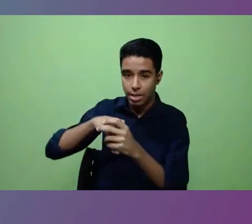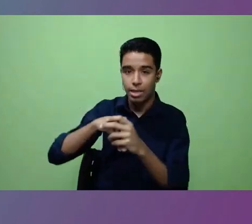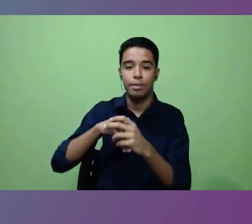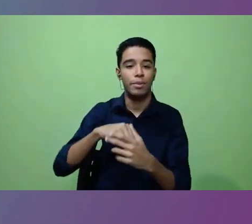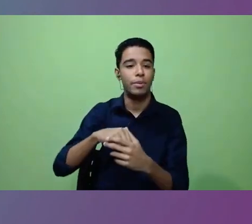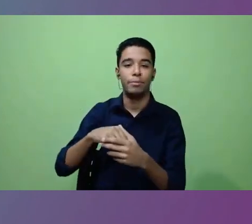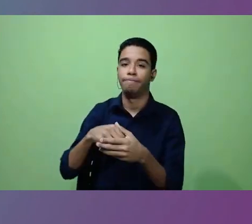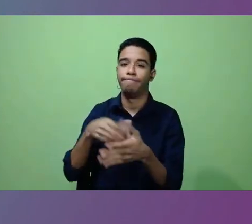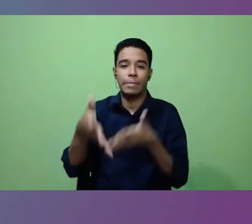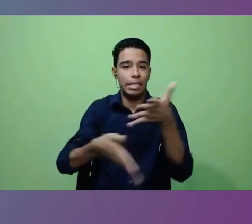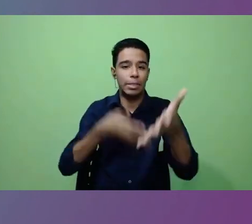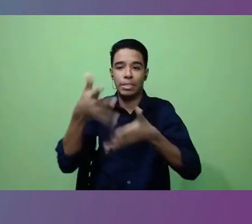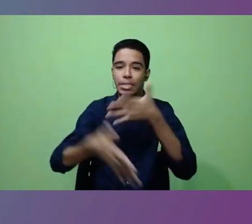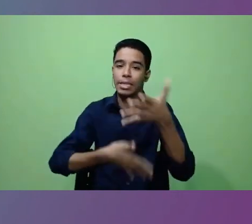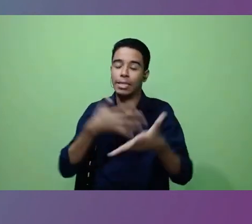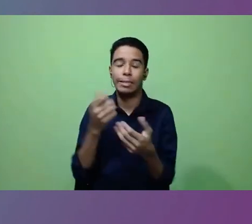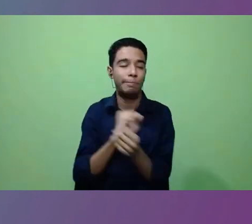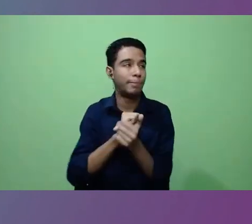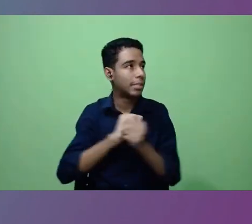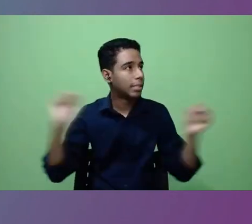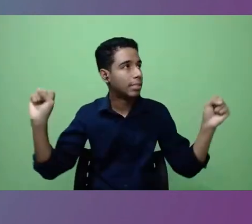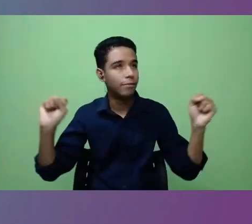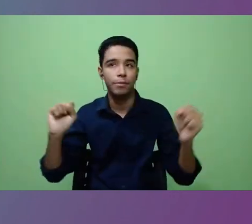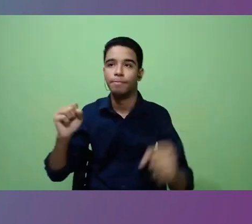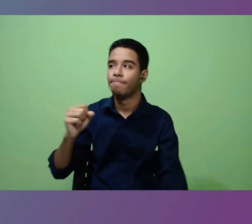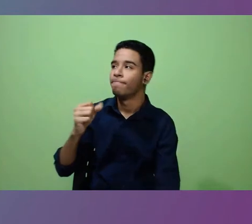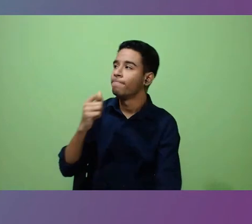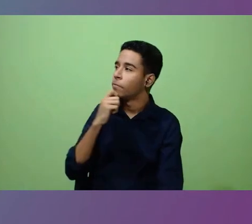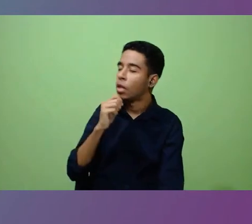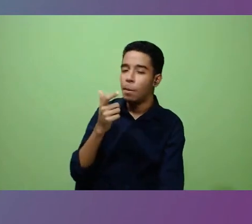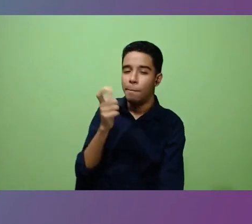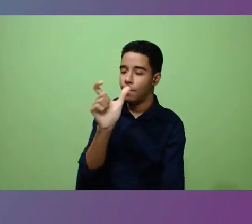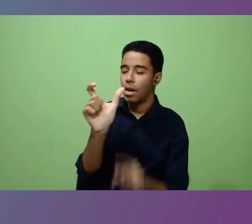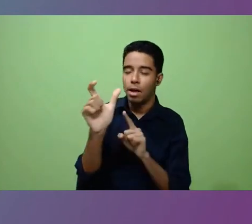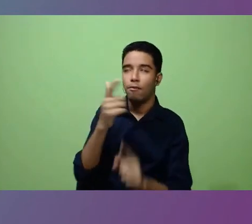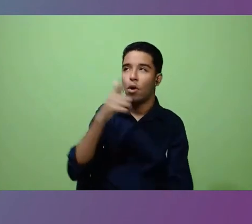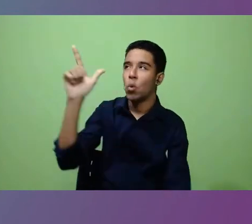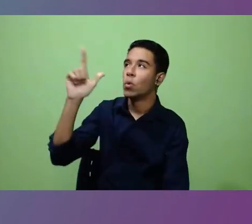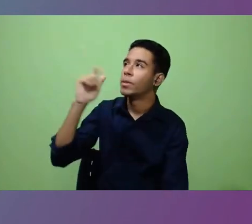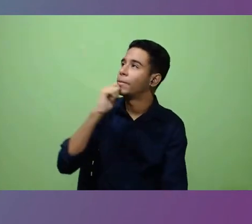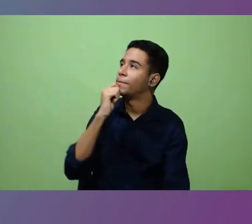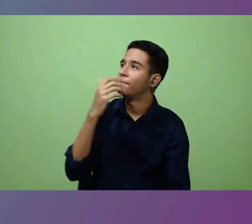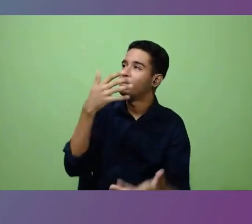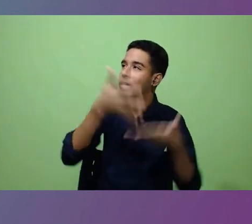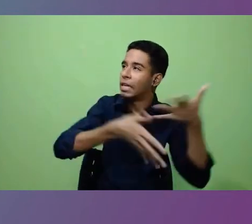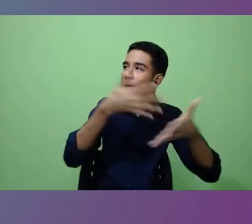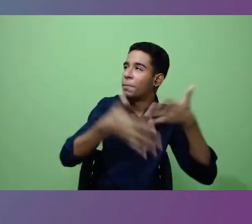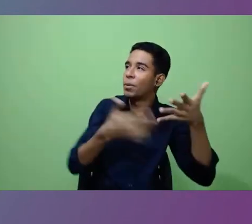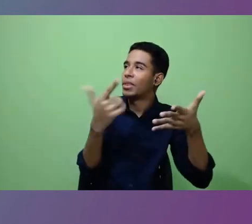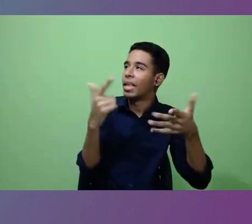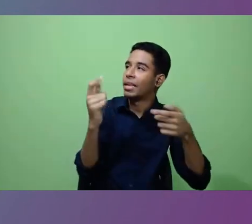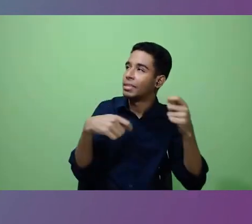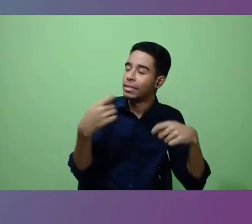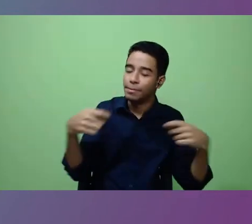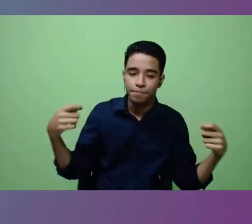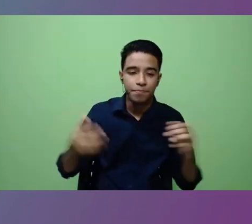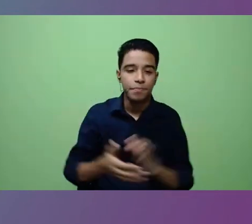outra palavra que não tenha um sinal claro em língua de sinais. Por exemplo,